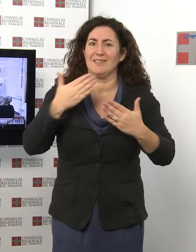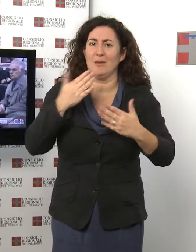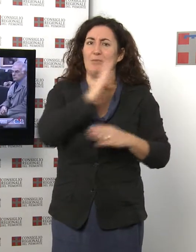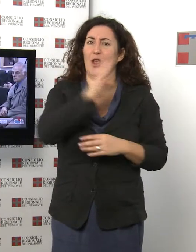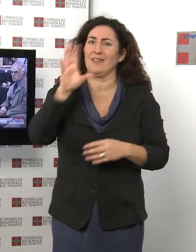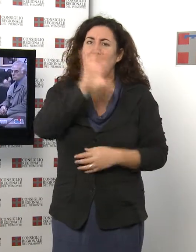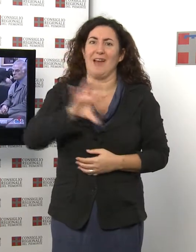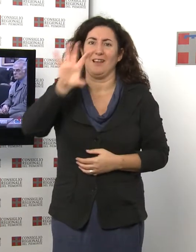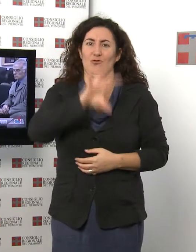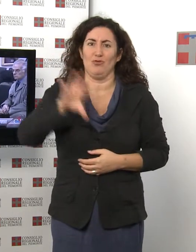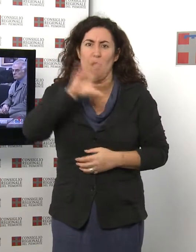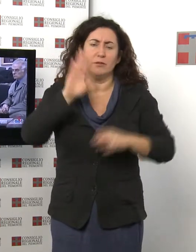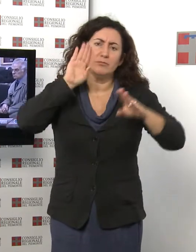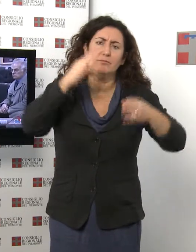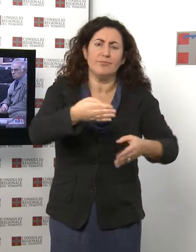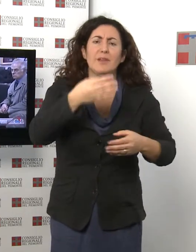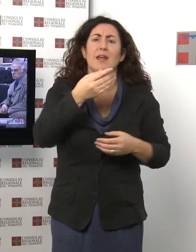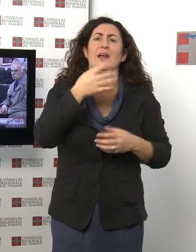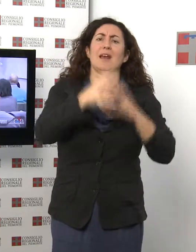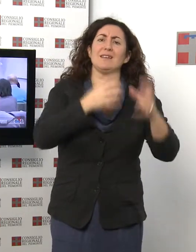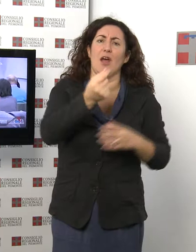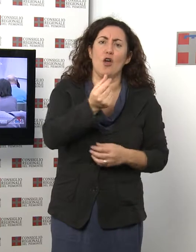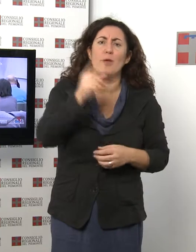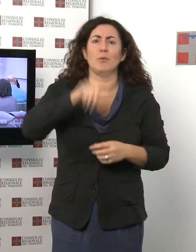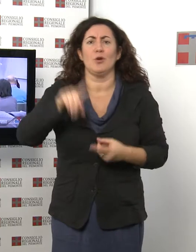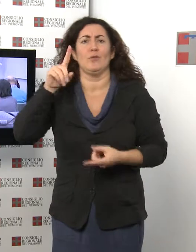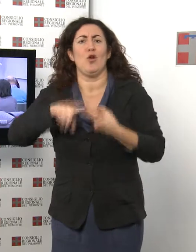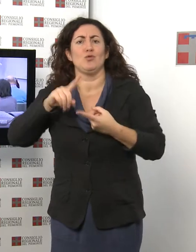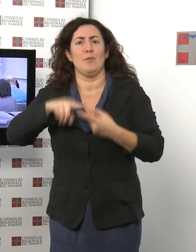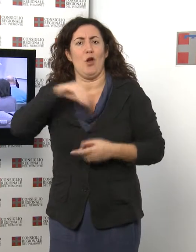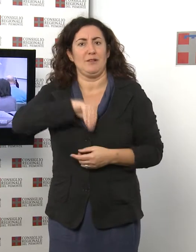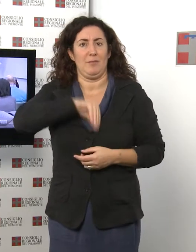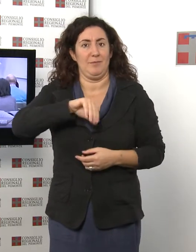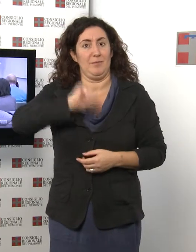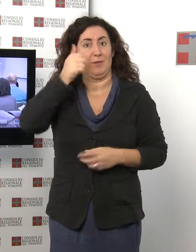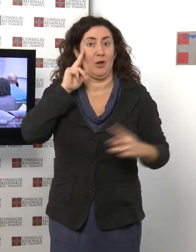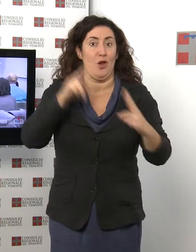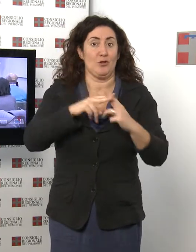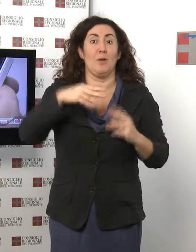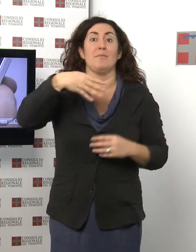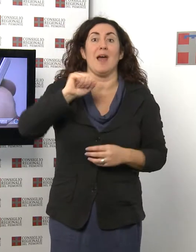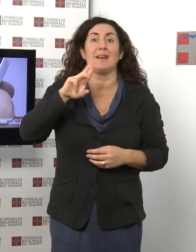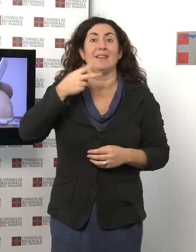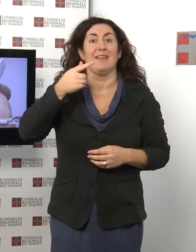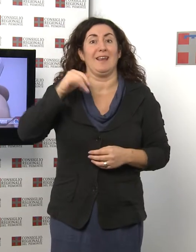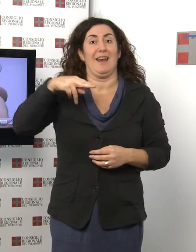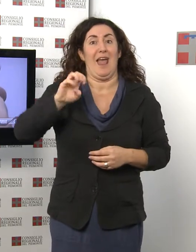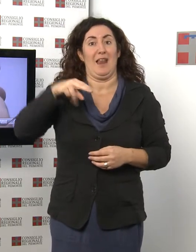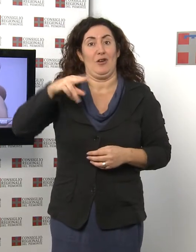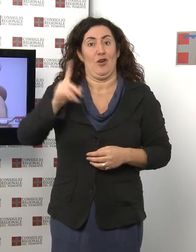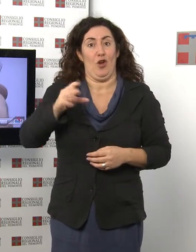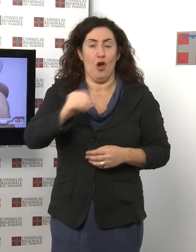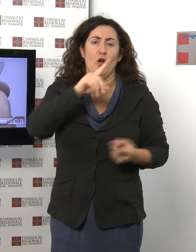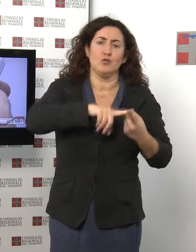dedicato alla crisi economica e al consumo consapevole dopo il primo incontro con Maria Cristina Martinengo su consumatori e apprendimento nella